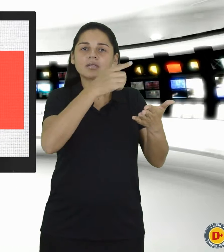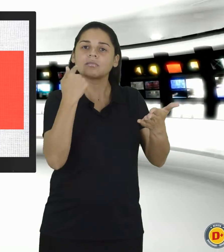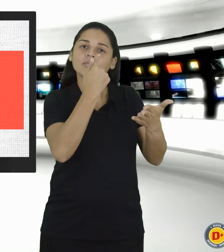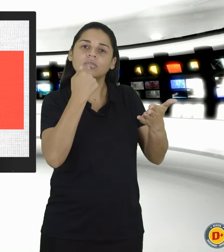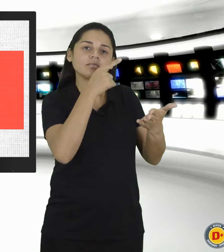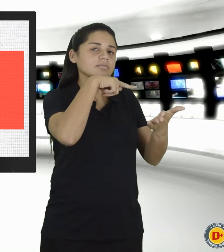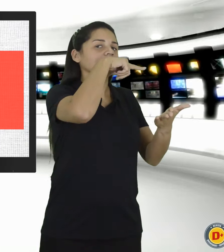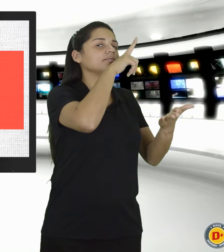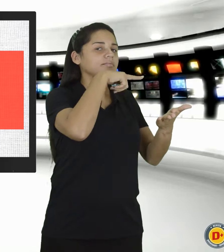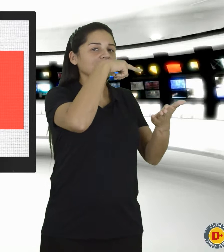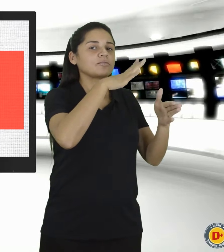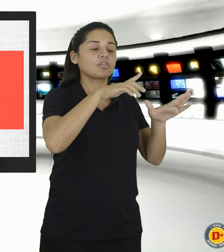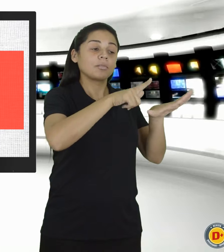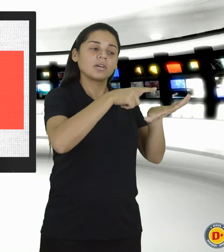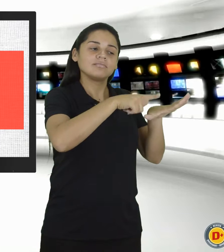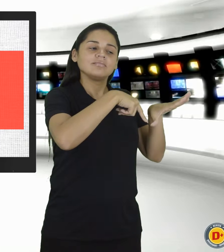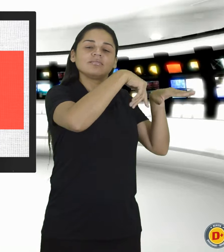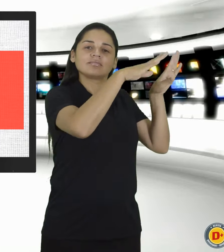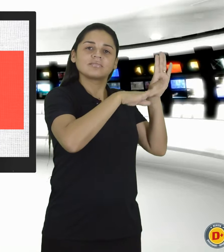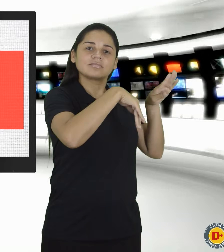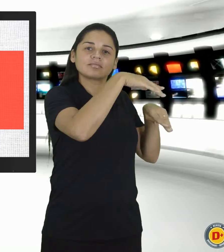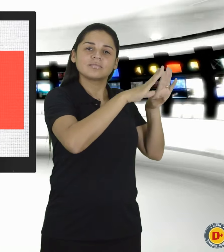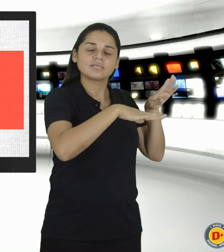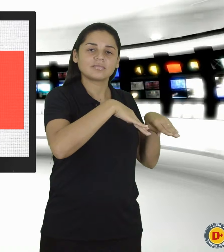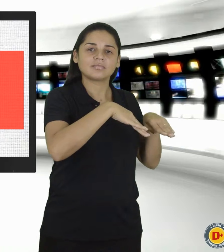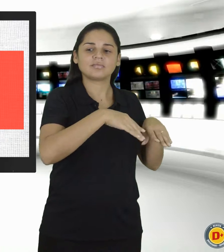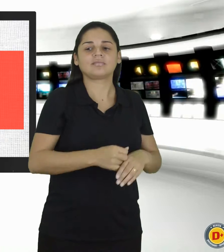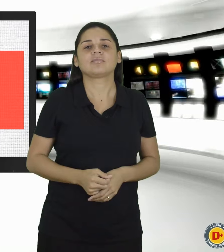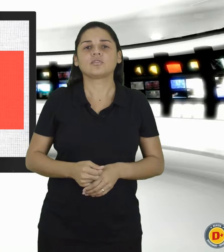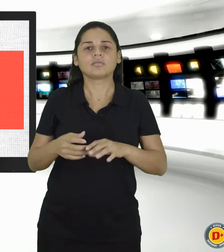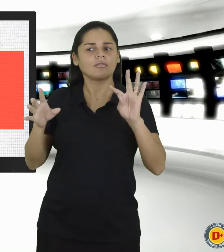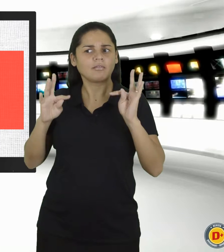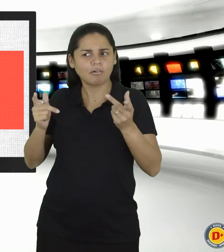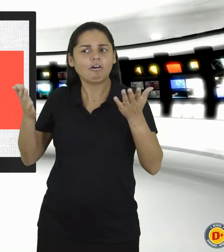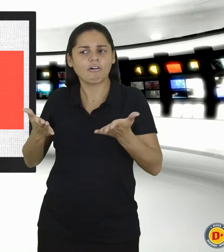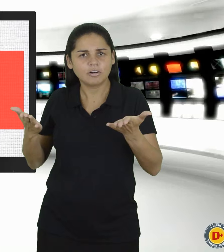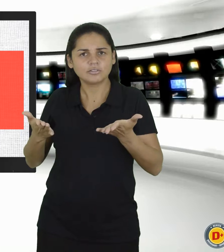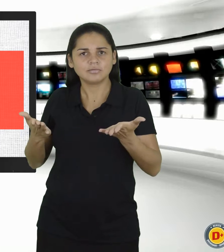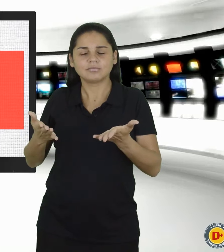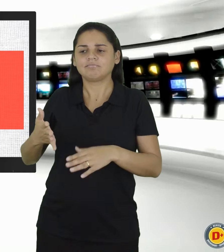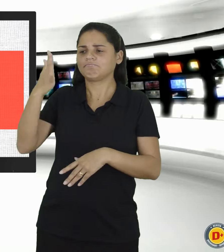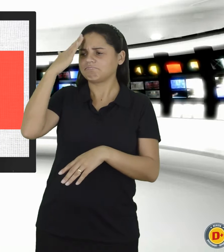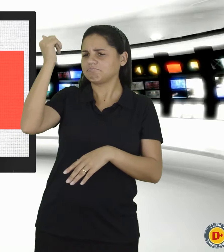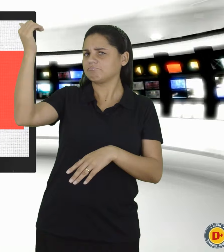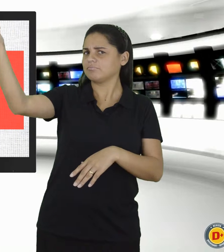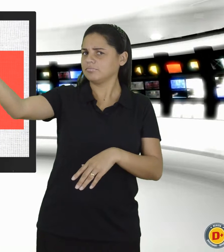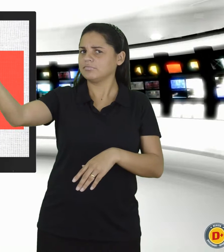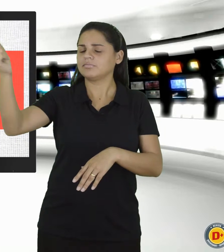esse dom de recuperar as pessoas e, por meio da sensibilidade, despertar uma vocação que vive da emoção.